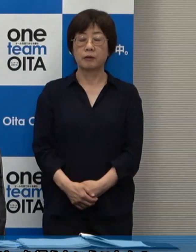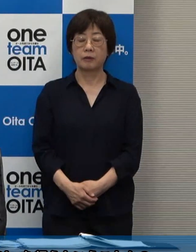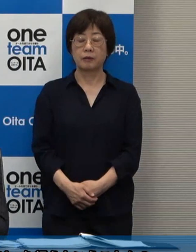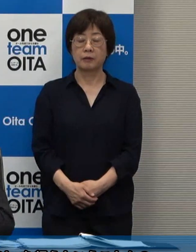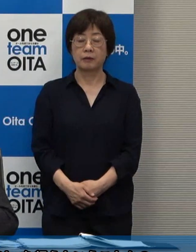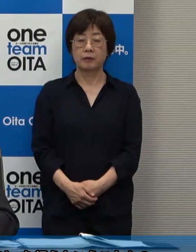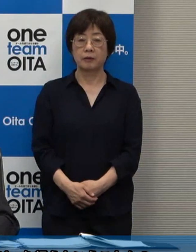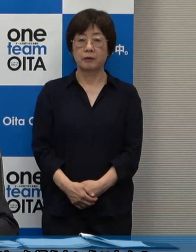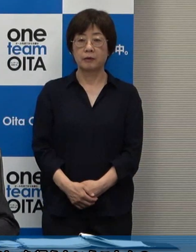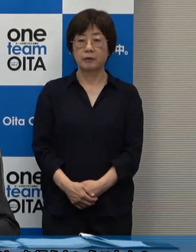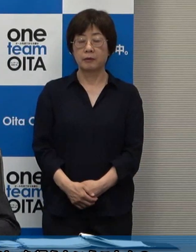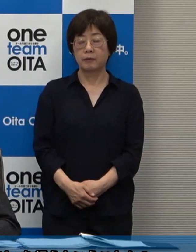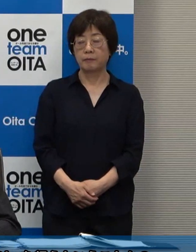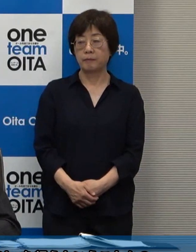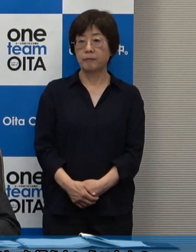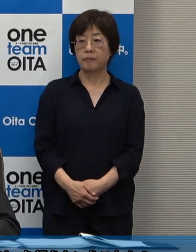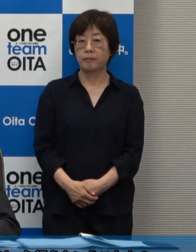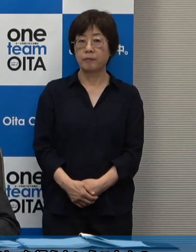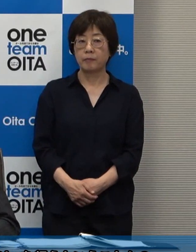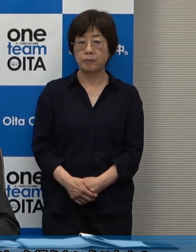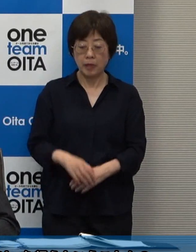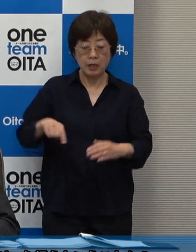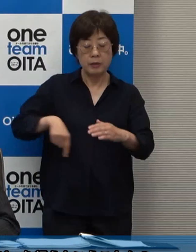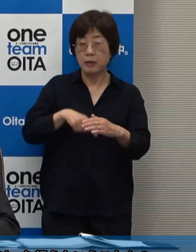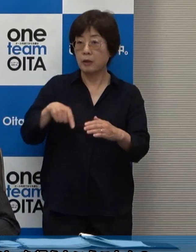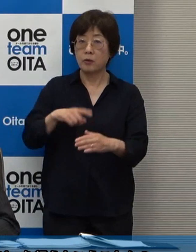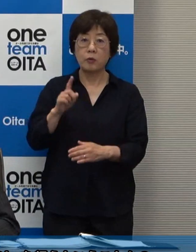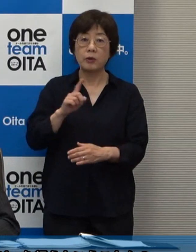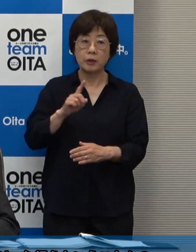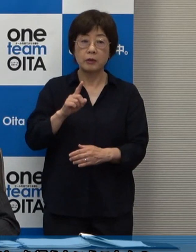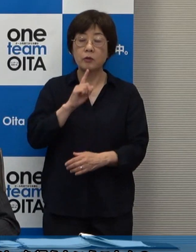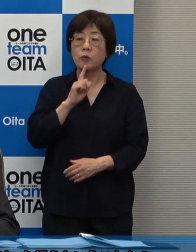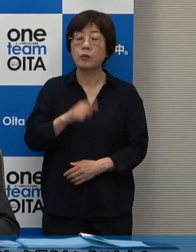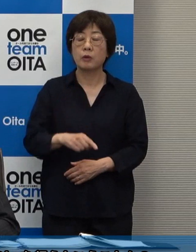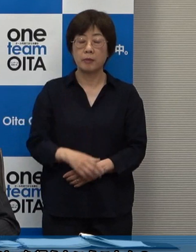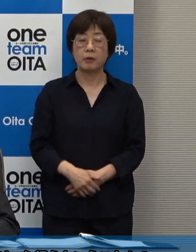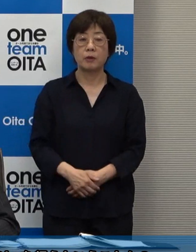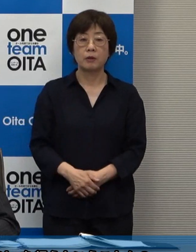ど、何をやるかということを、大きく、